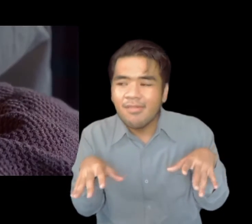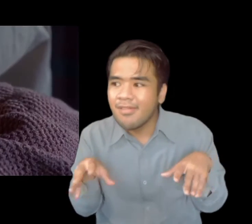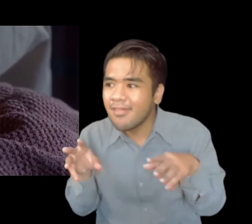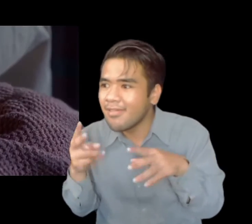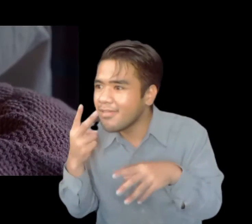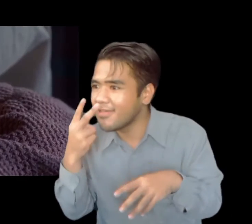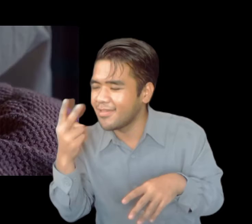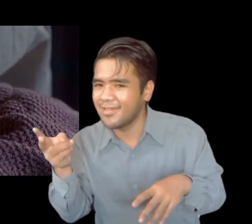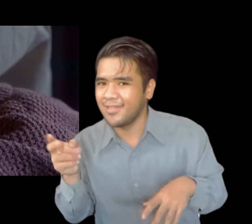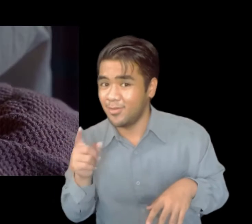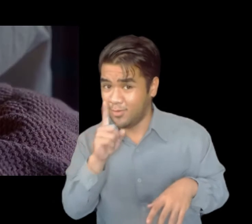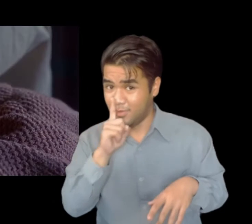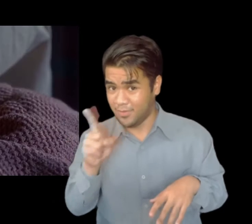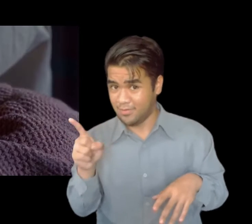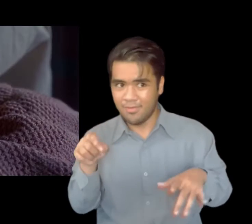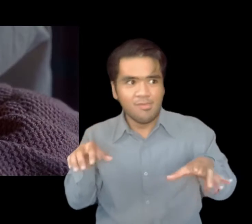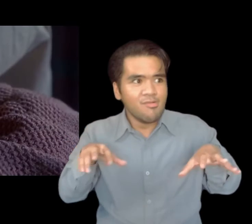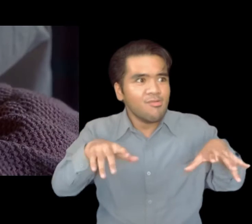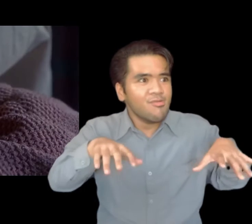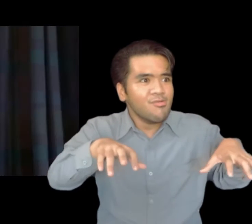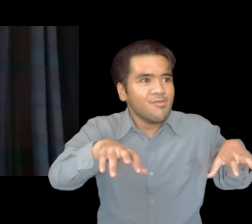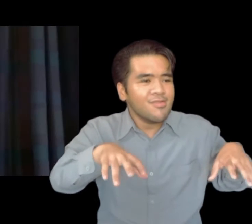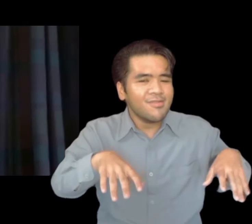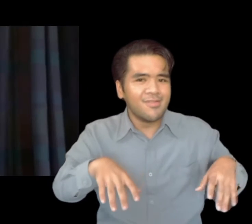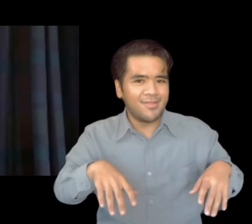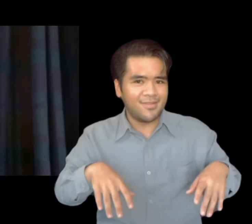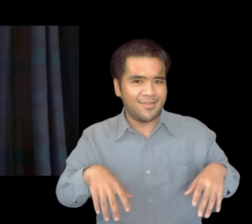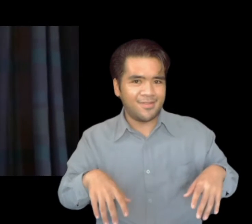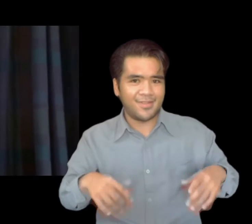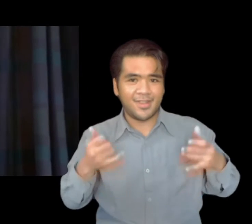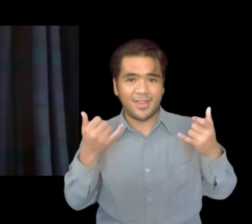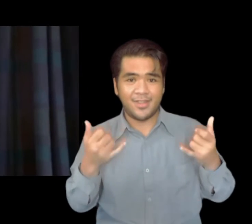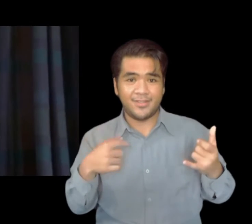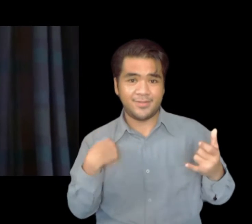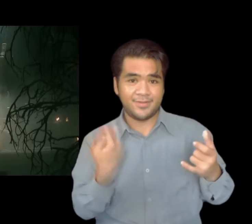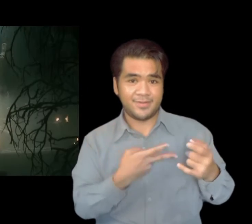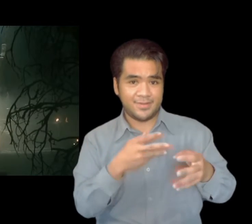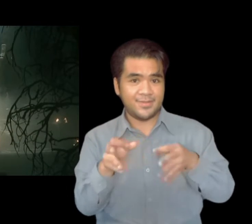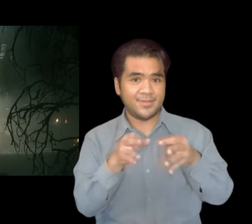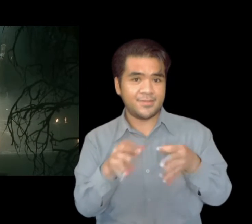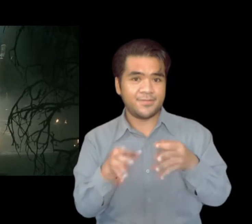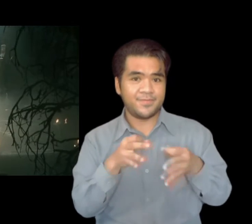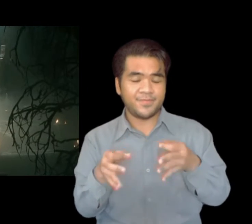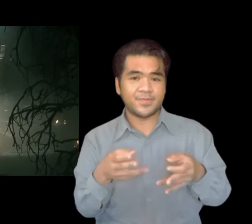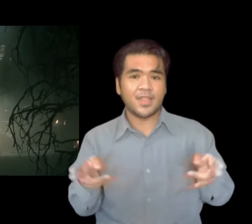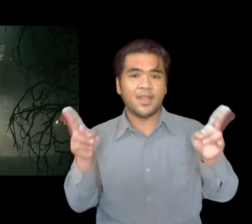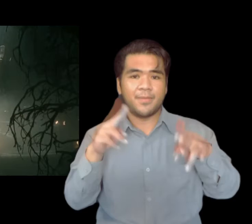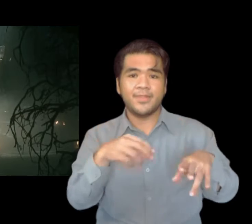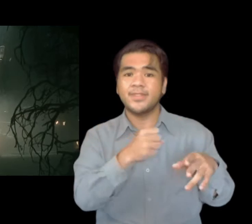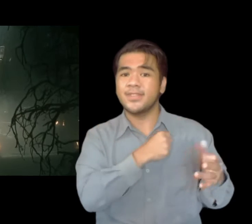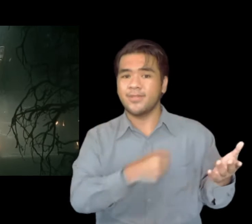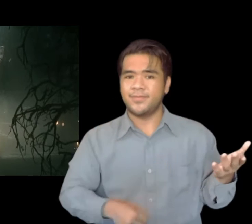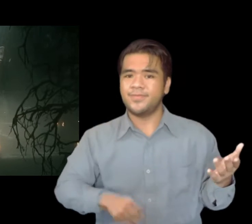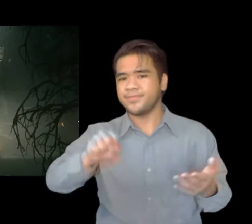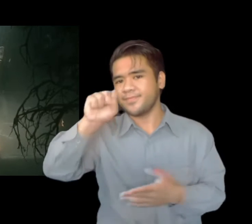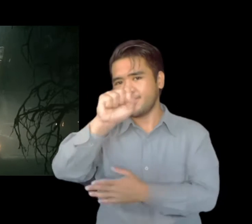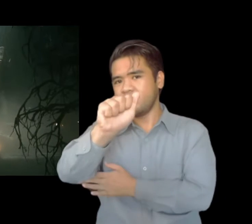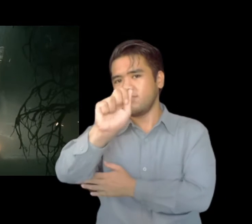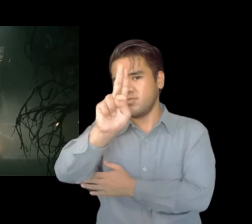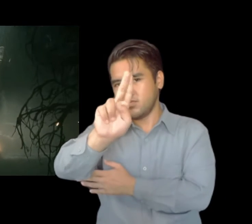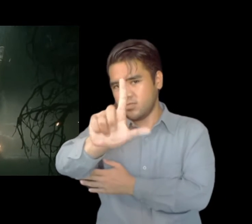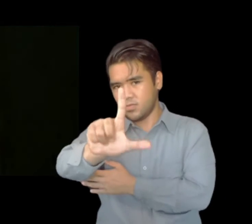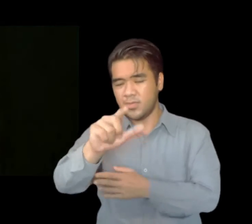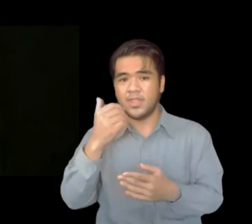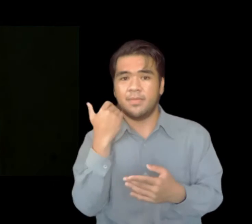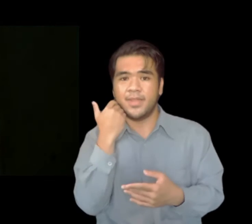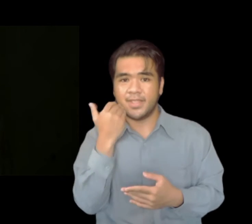bakit may mga taong nakakakita ng multo? Totoo ba ang mga multo? Ang pinakamagandang halimbawa para ipaliwanag ang